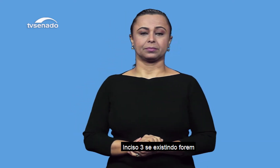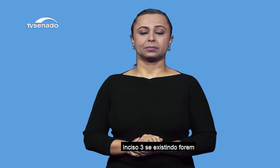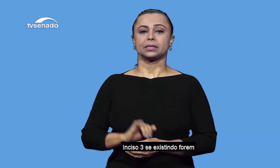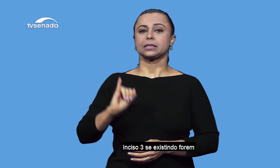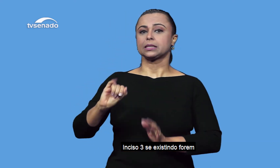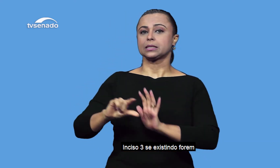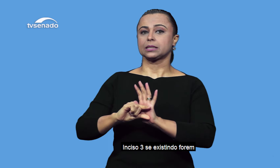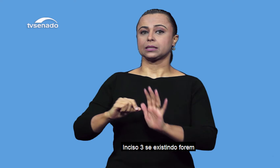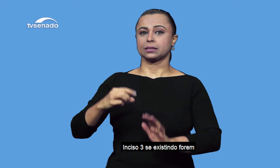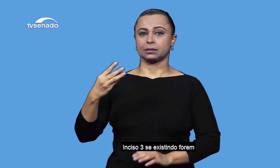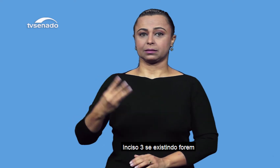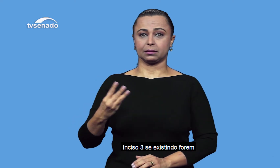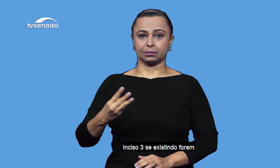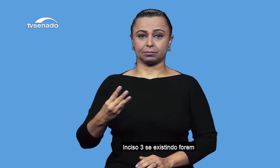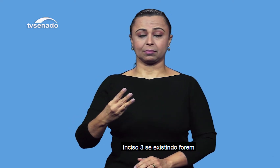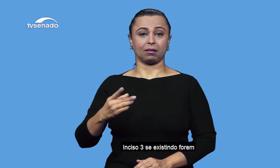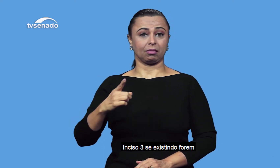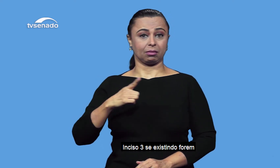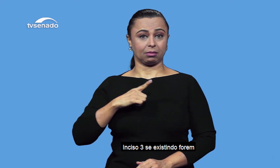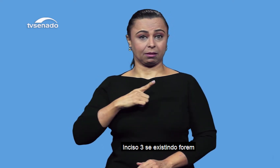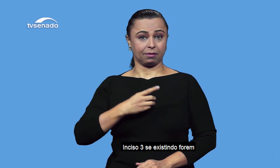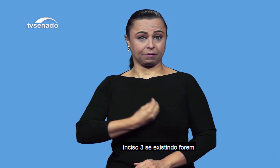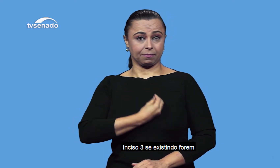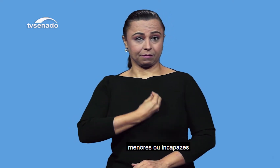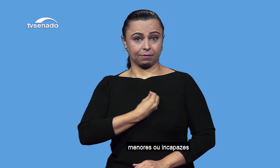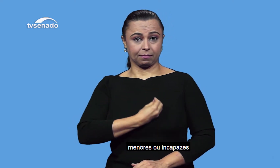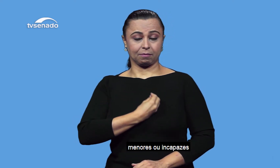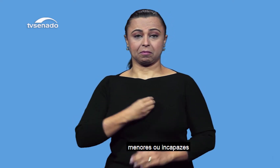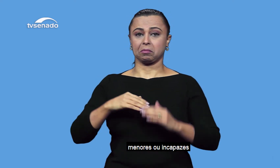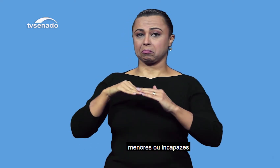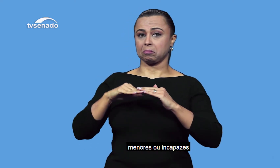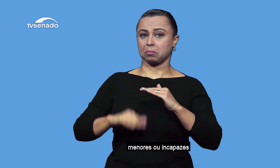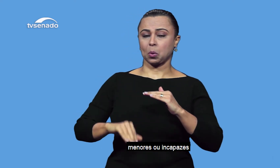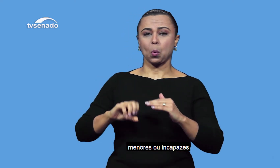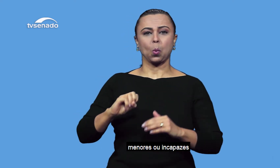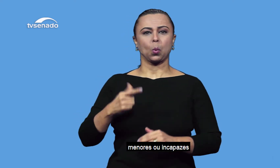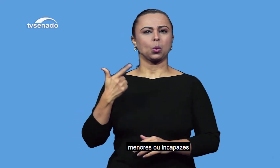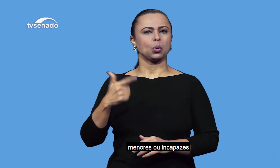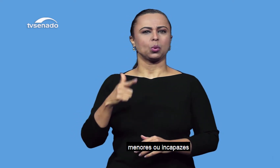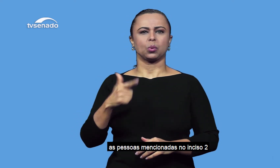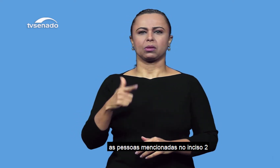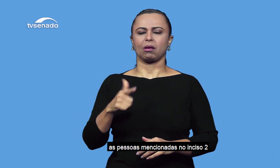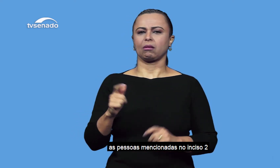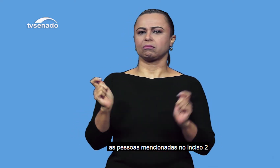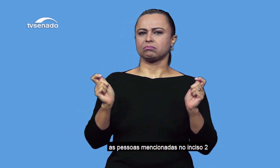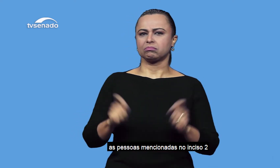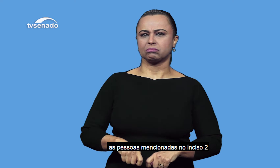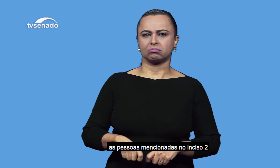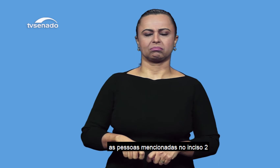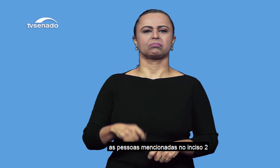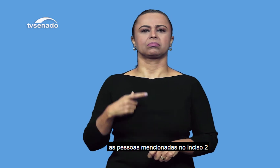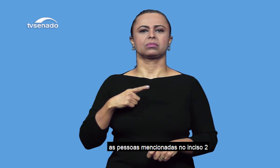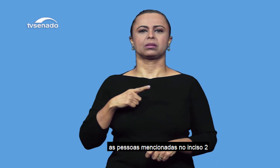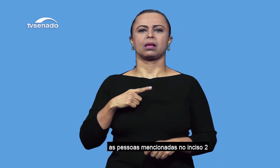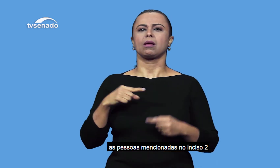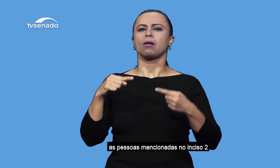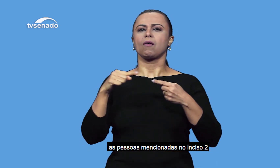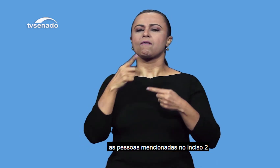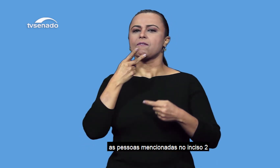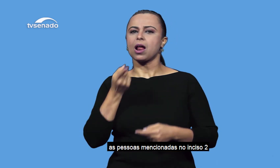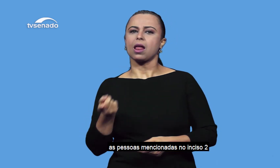3 se existindo forem menores ou incapazes as pessoas mencionadas no inciso